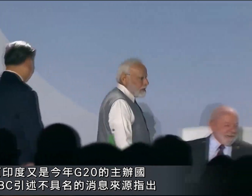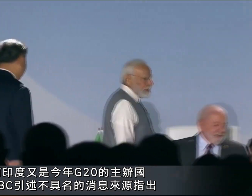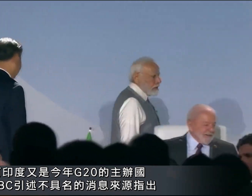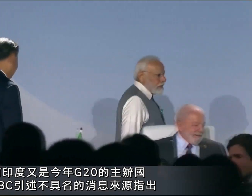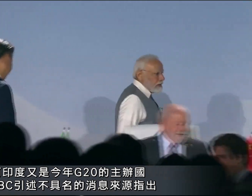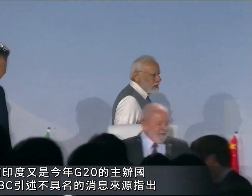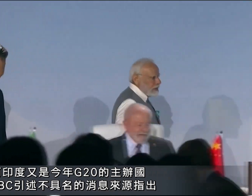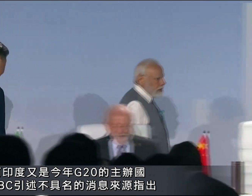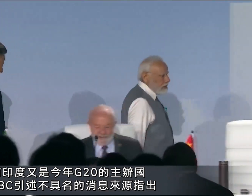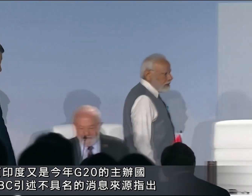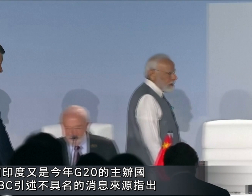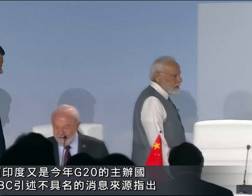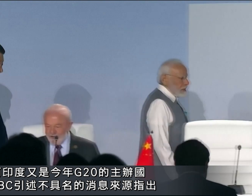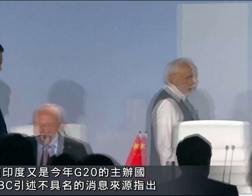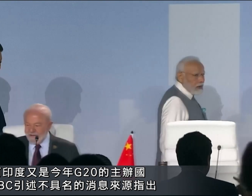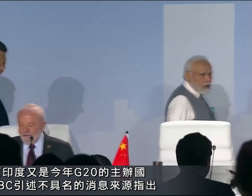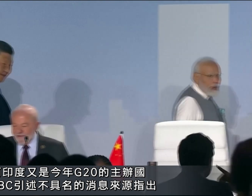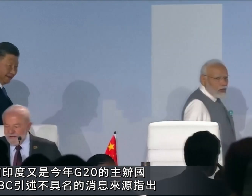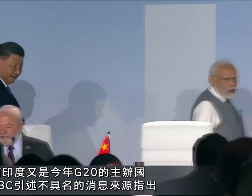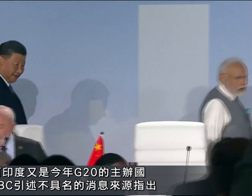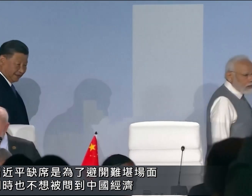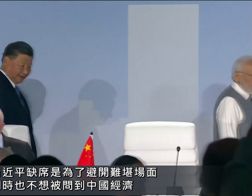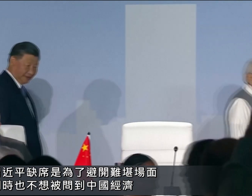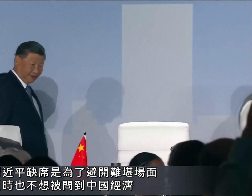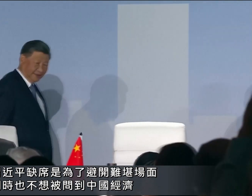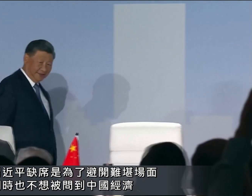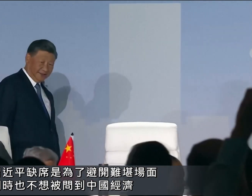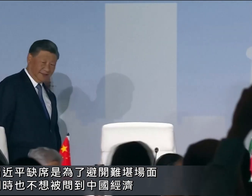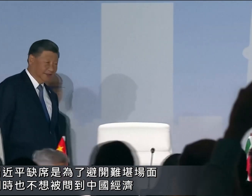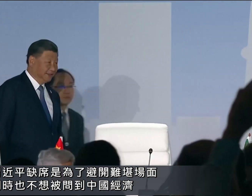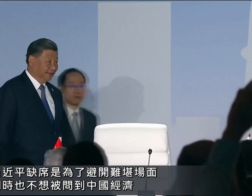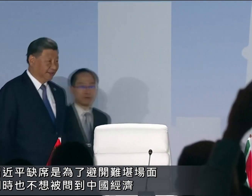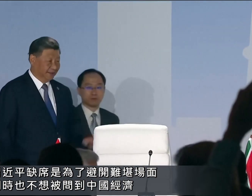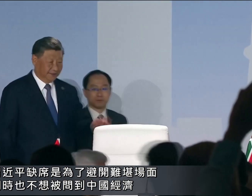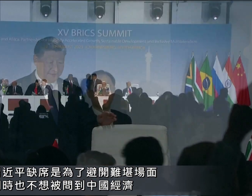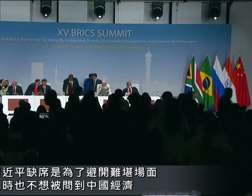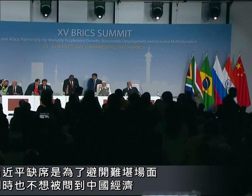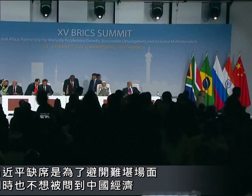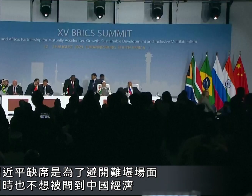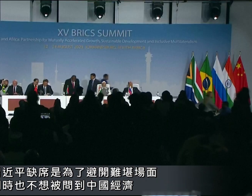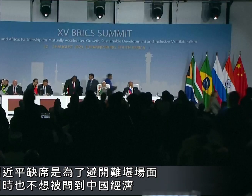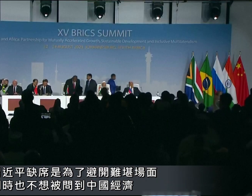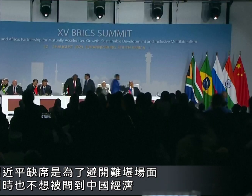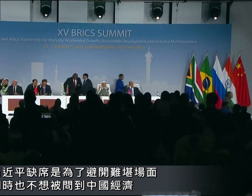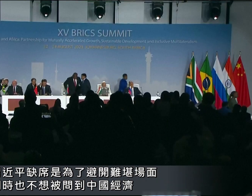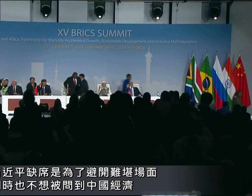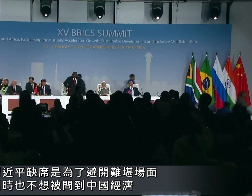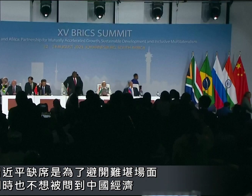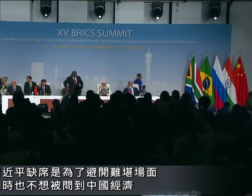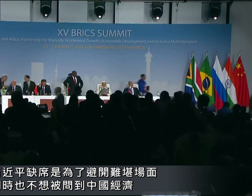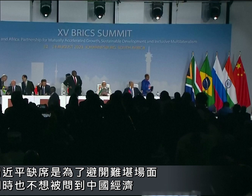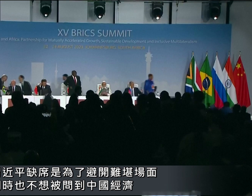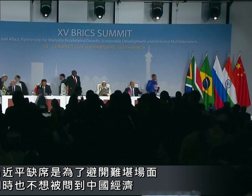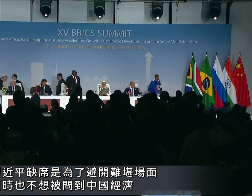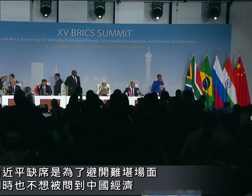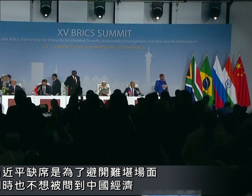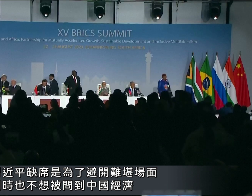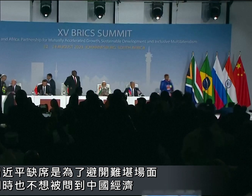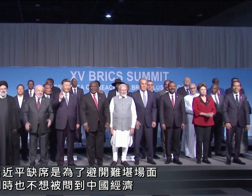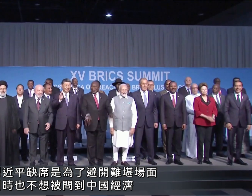述不具名的消息来源指出，习近平缺席是为了避开难堪场面，同时也不想被问到中国经济、俄乌